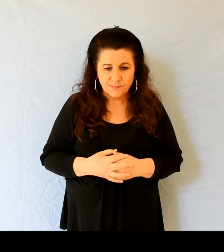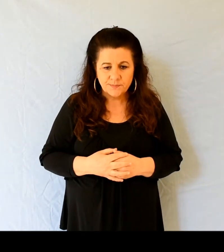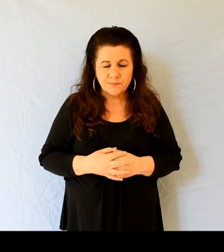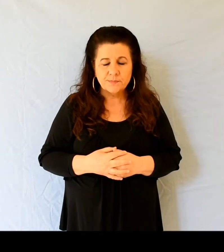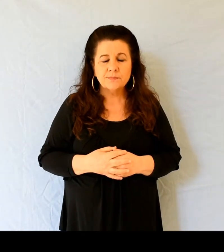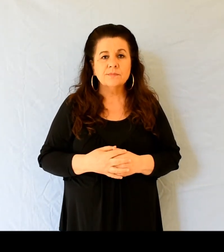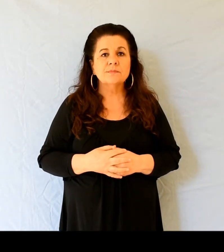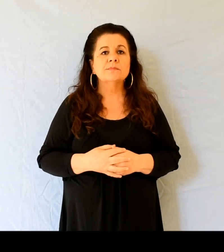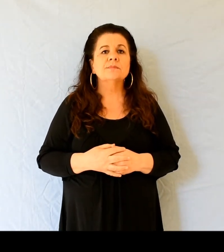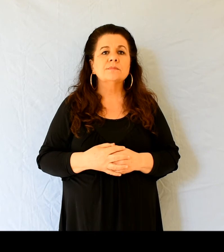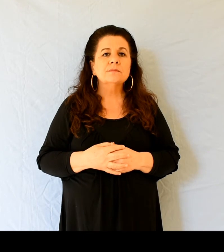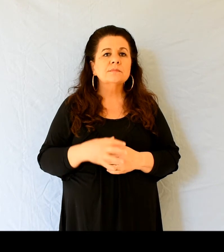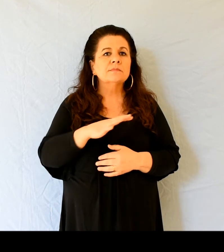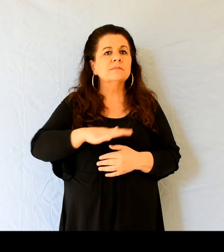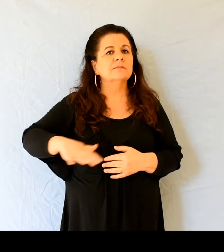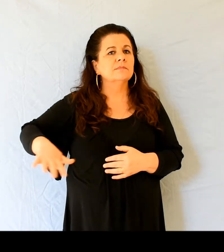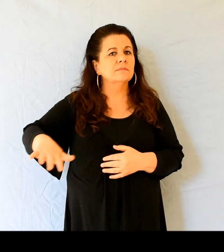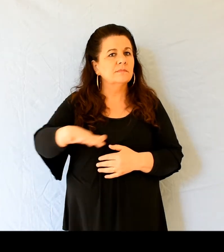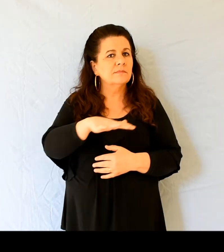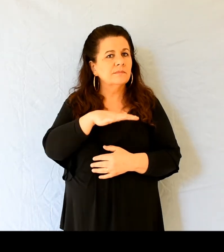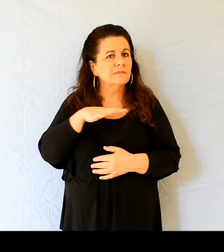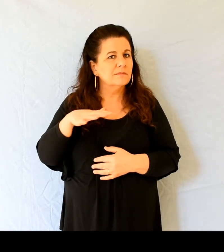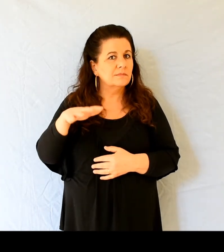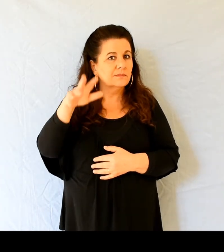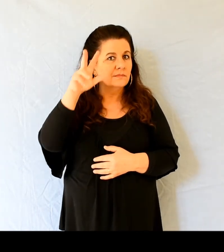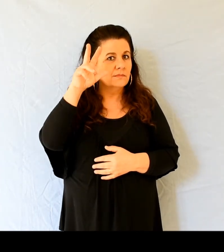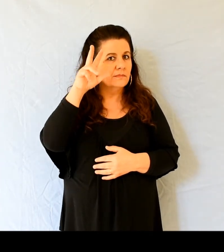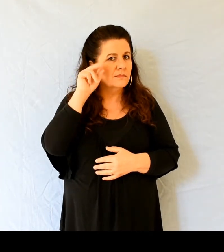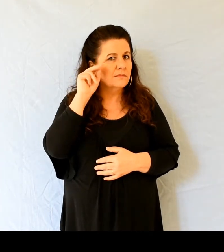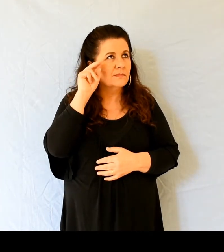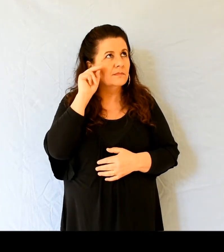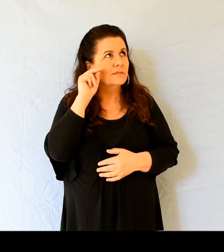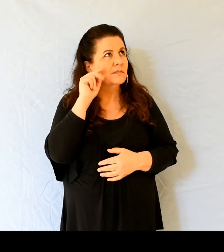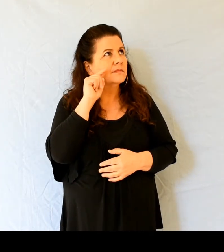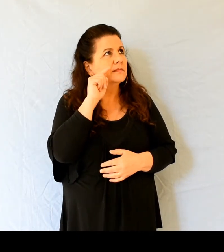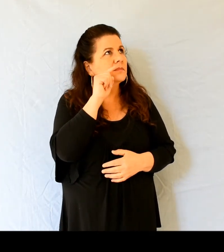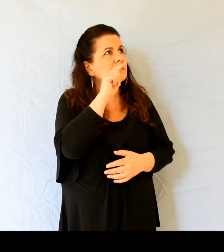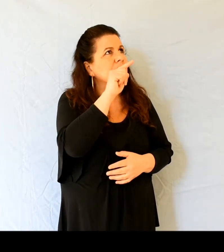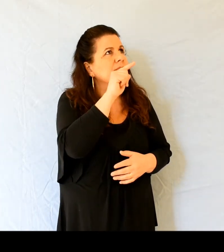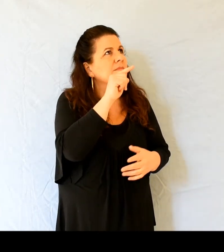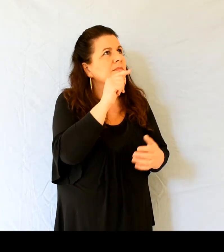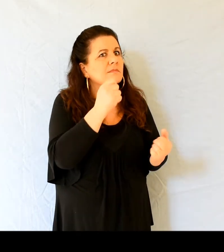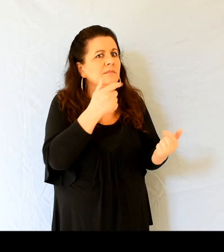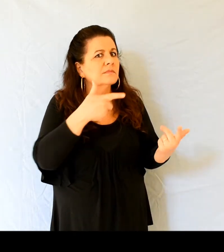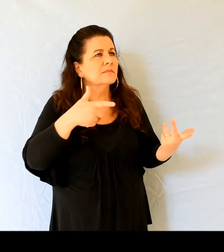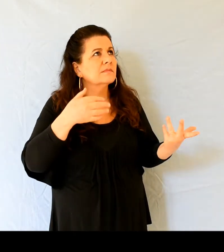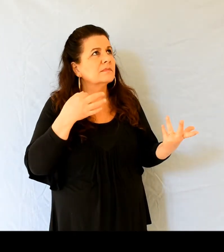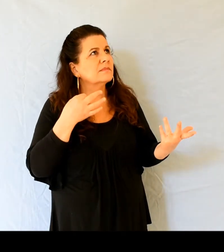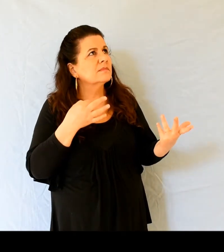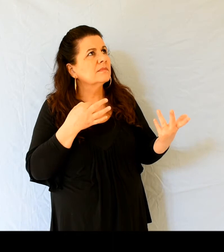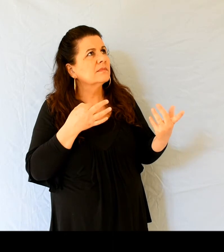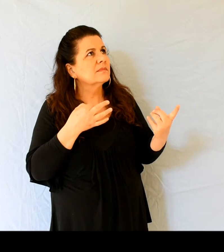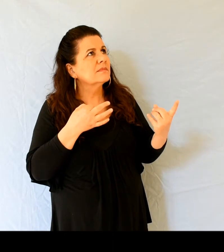N'ayant entendu, quelques-uns de ceux qui étaient là disaient « Voilà qu'il appelle le prophète Élie. »